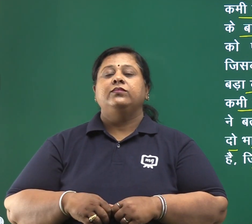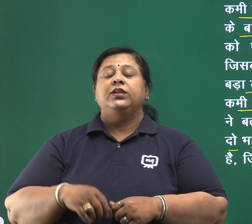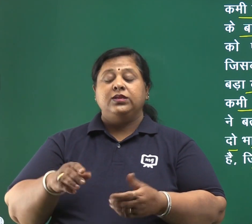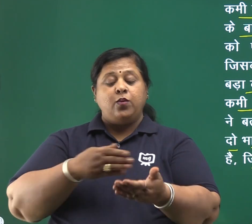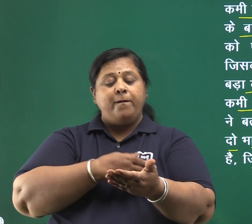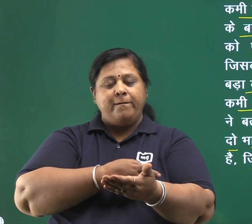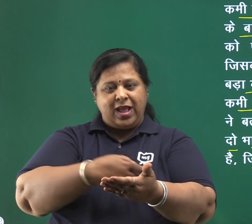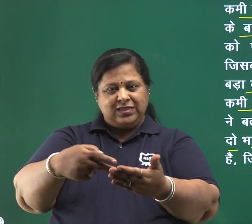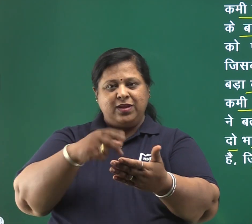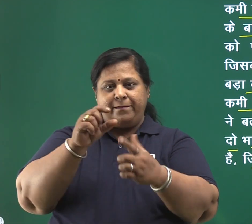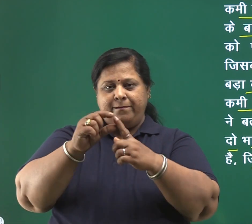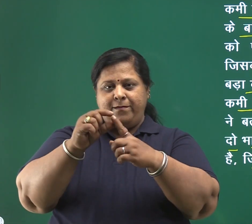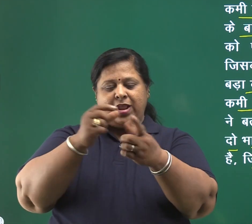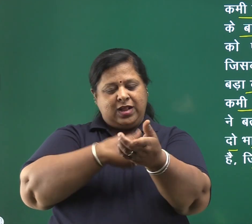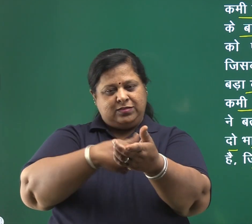जिसको प्लाज्मा